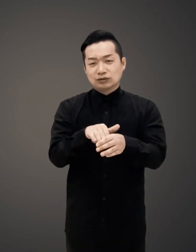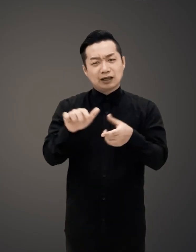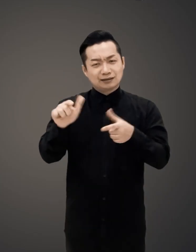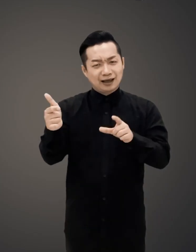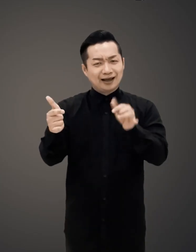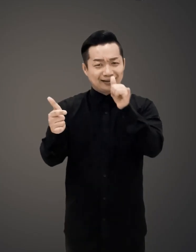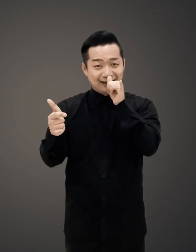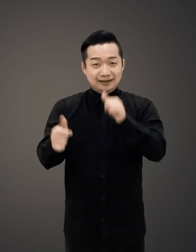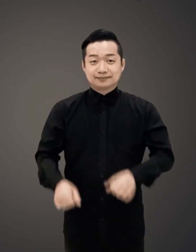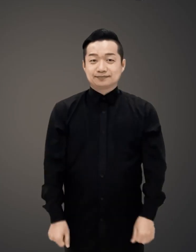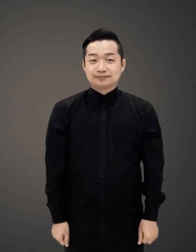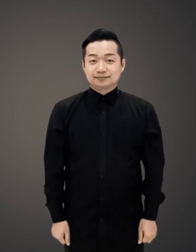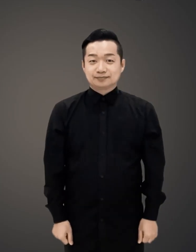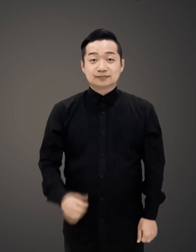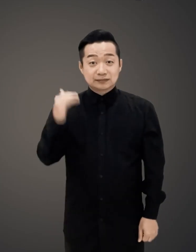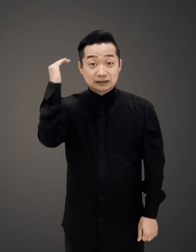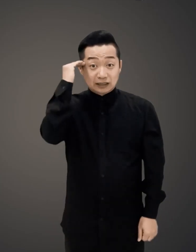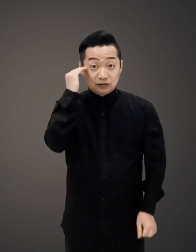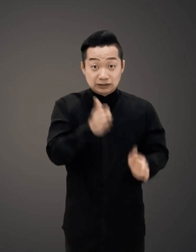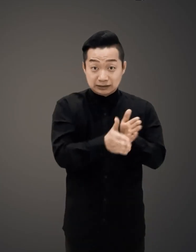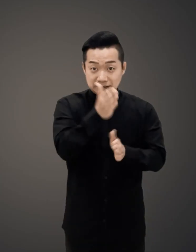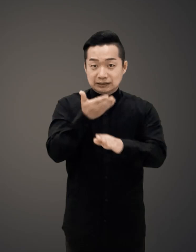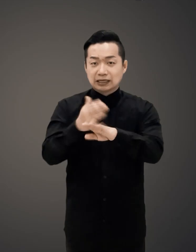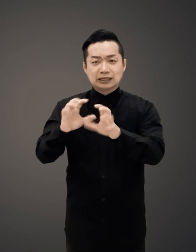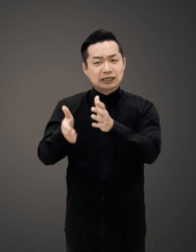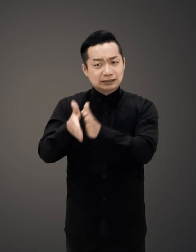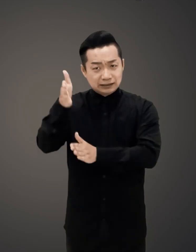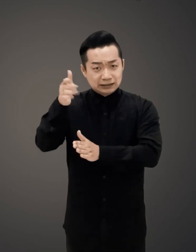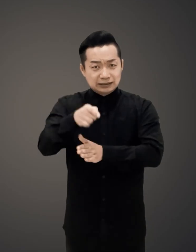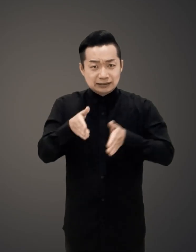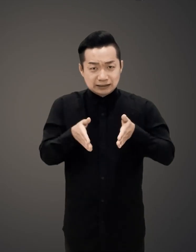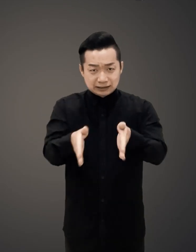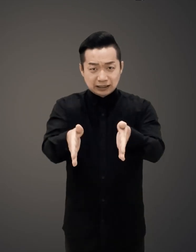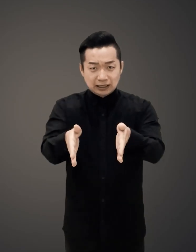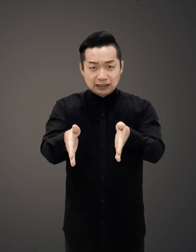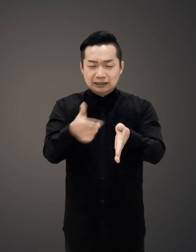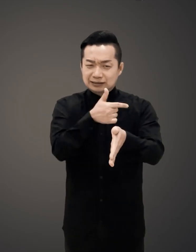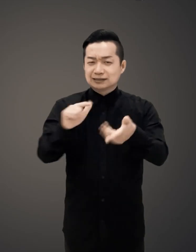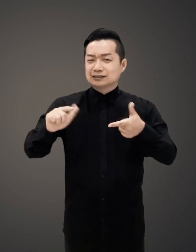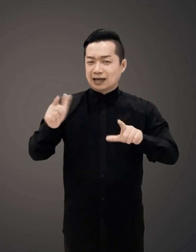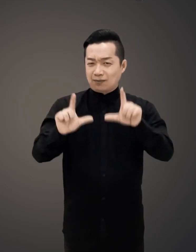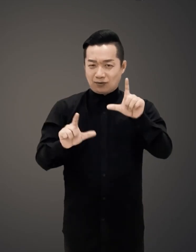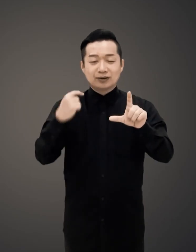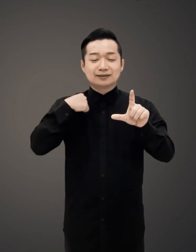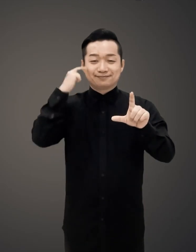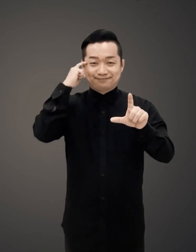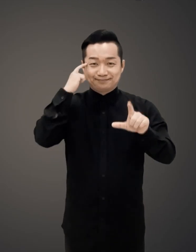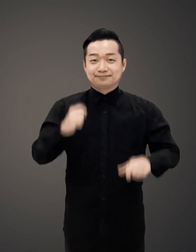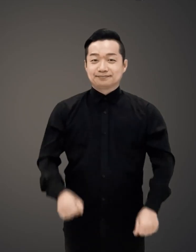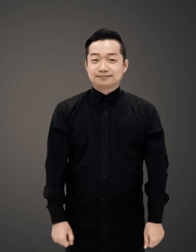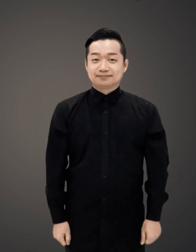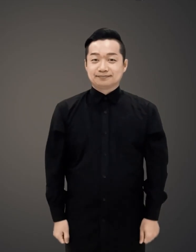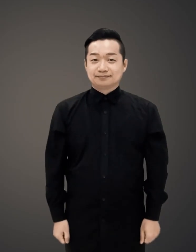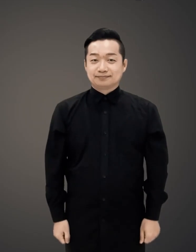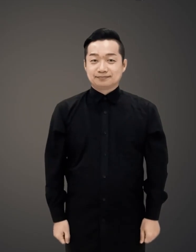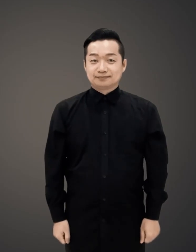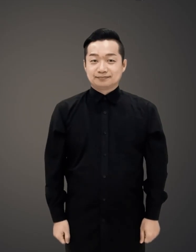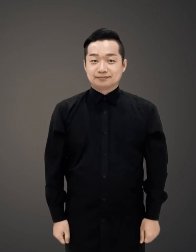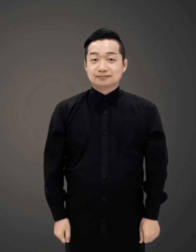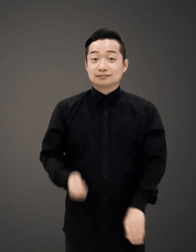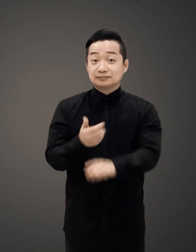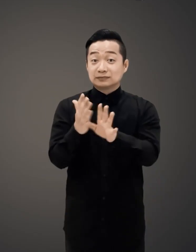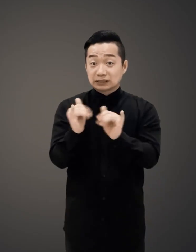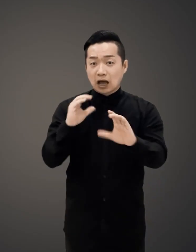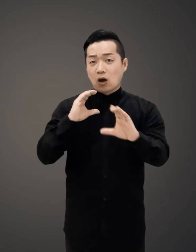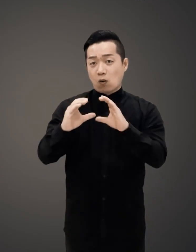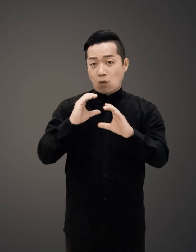차이도 있겠지만 우리나라 도시와 다른 나라 도시의 길의 큰 차이점이 아닐까 생각이 됩니다.